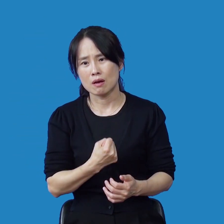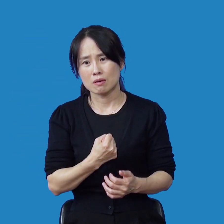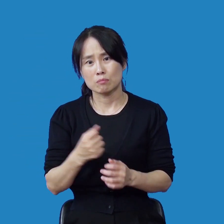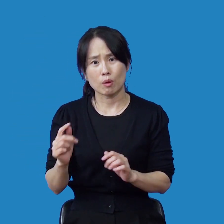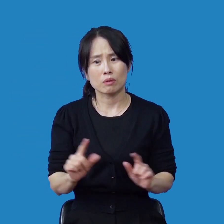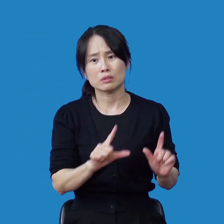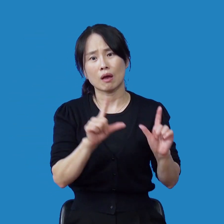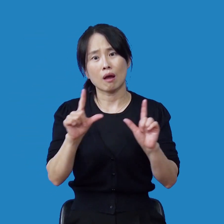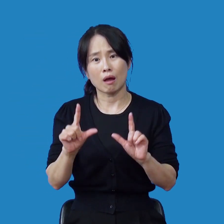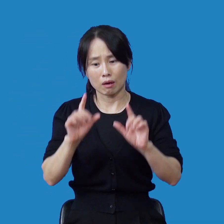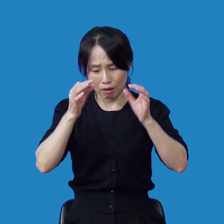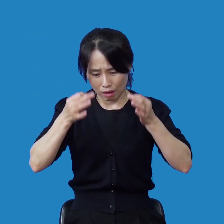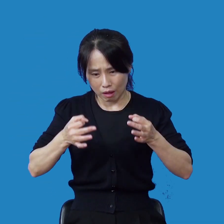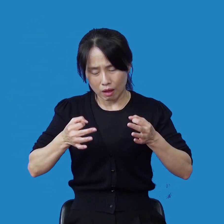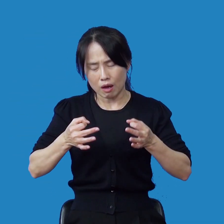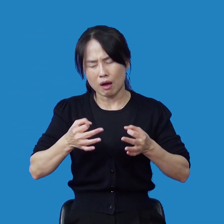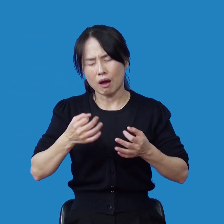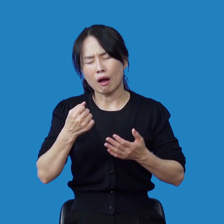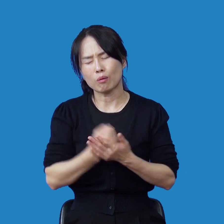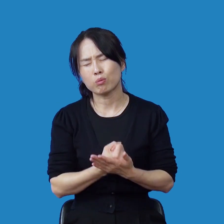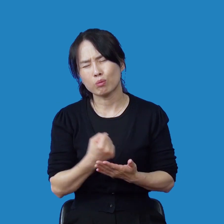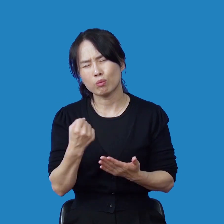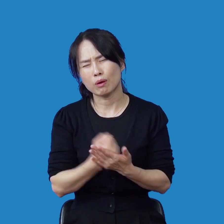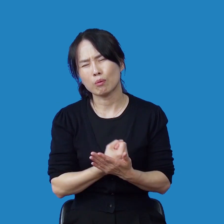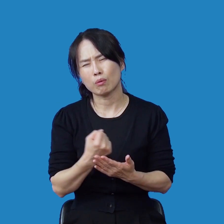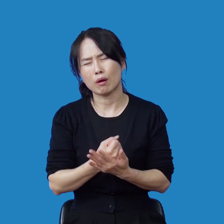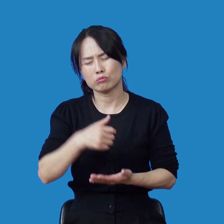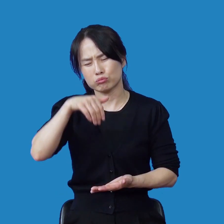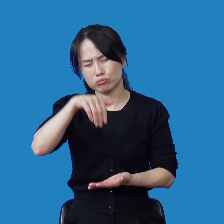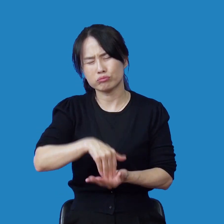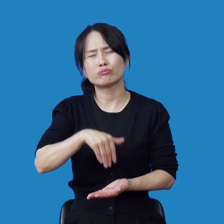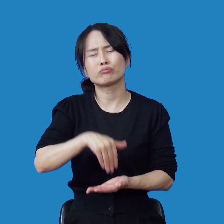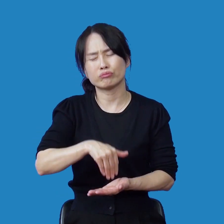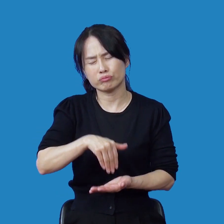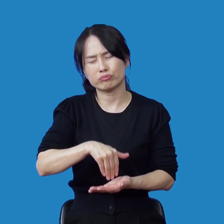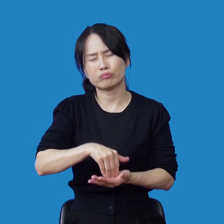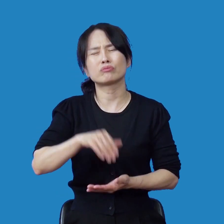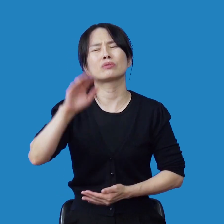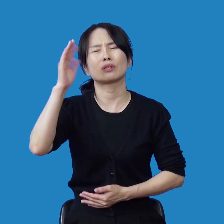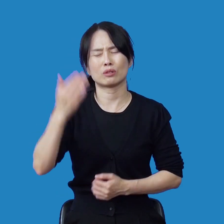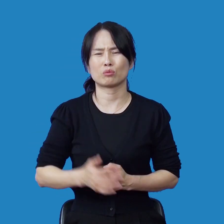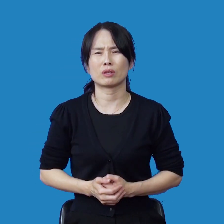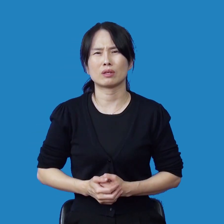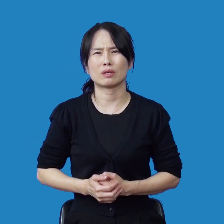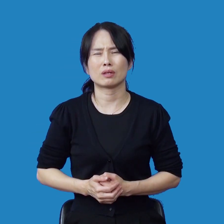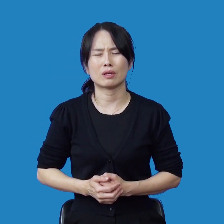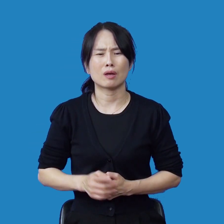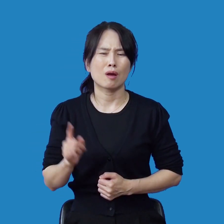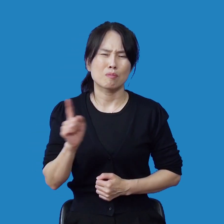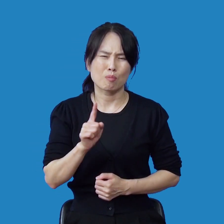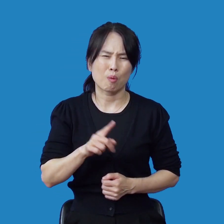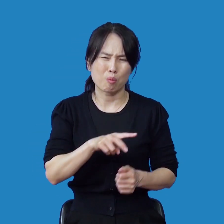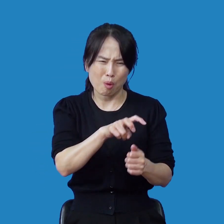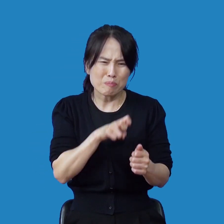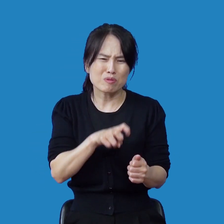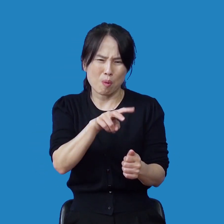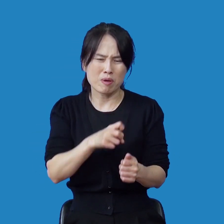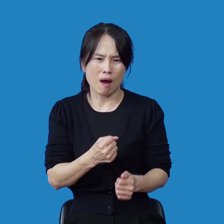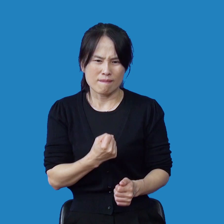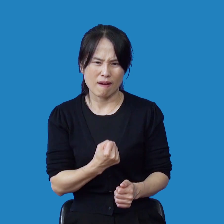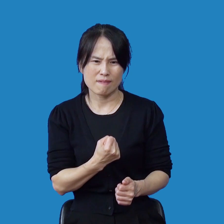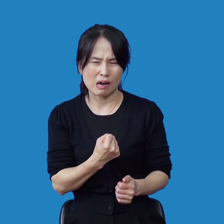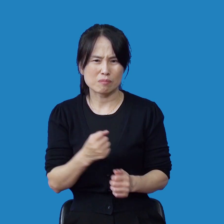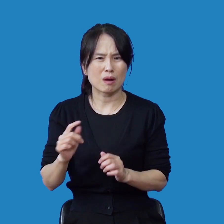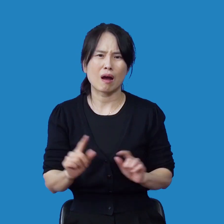살았던가. 쏜살같이 지나가는 세월이고 한 번뿐인 인생인데 뭐 한다고 그렇게 죽으라고 미워하면서